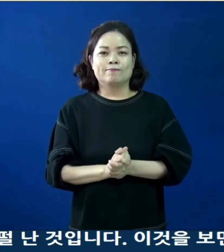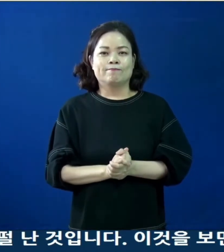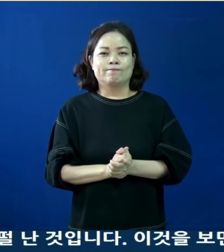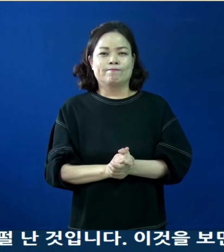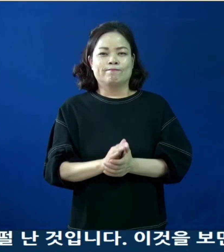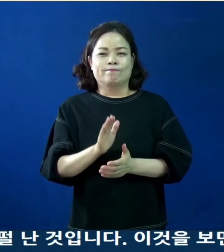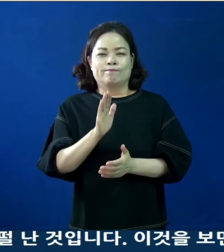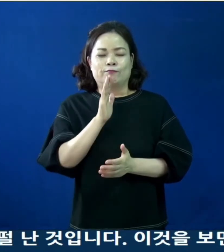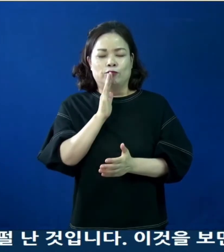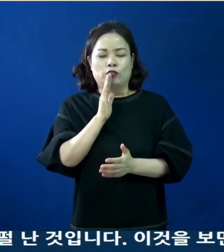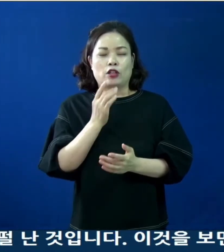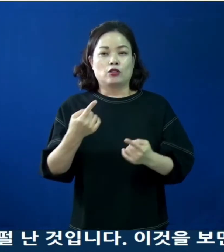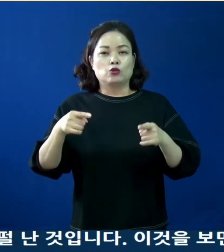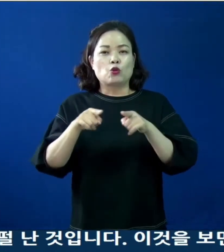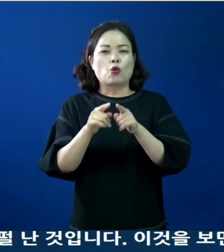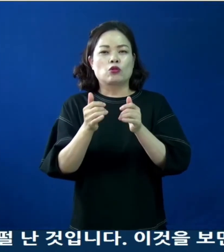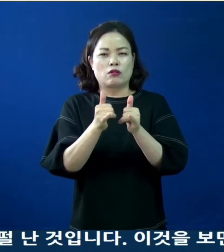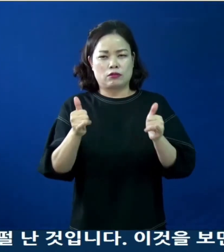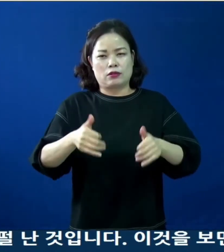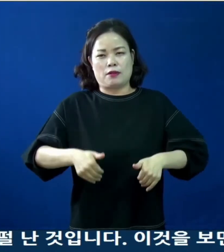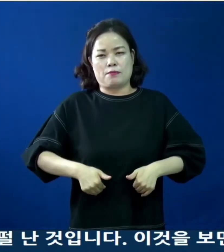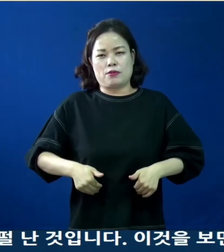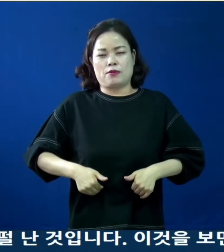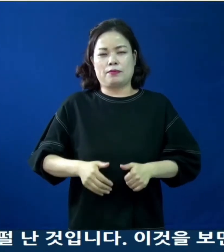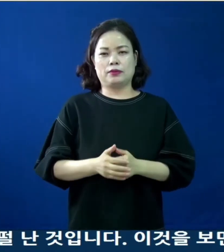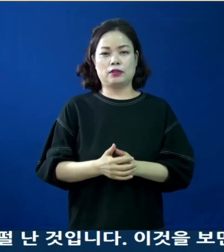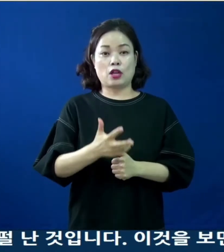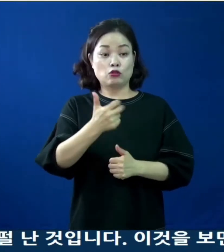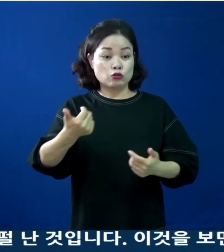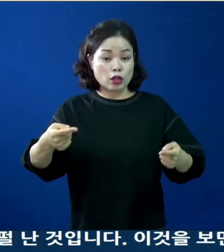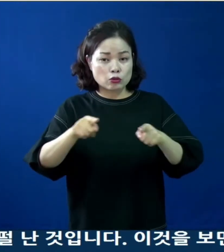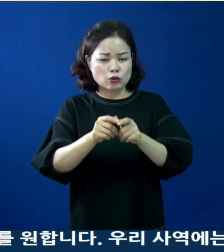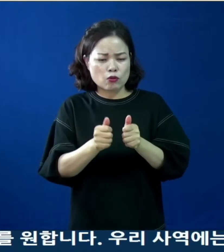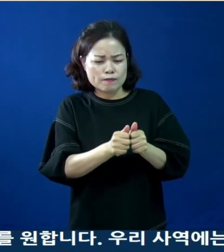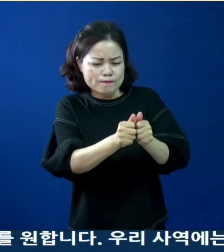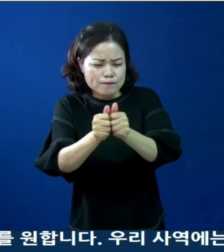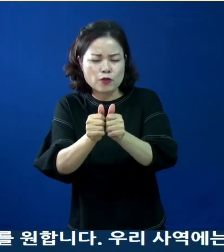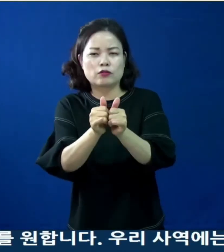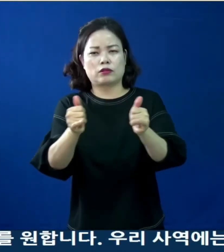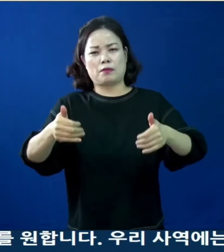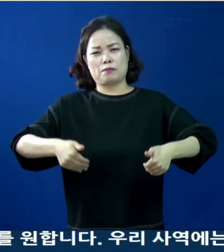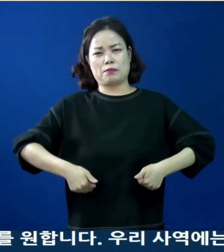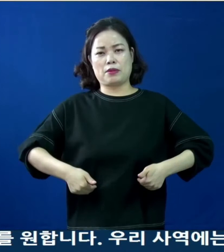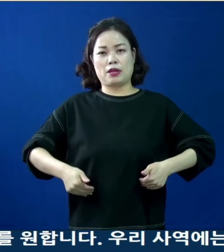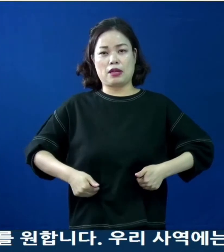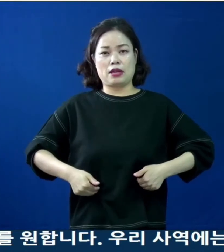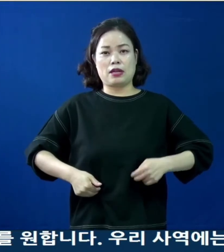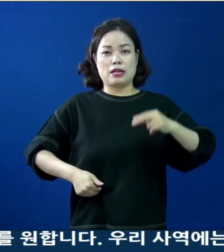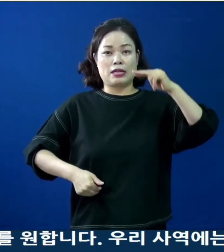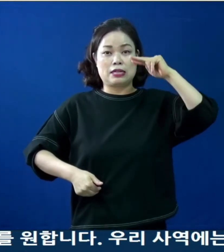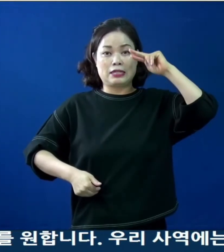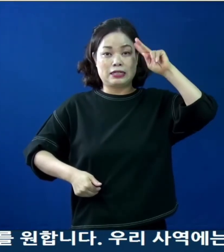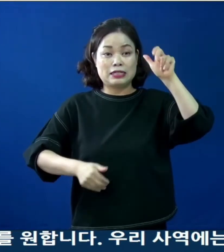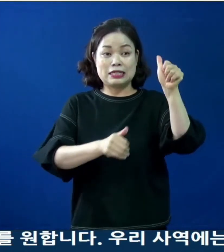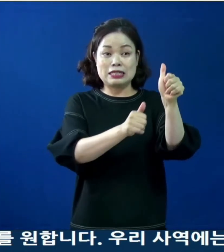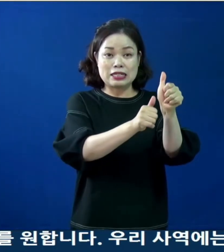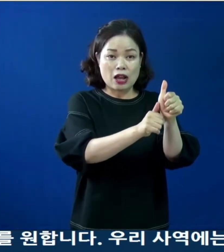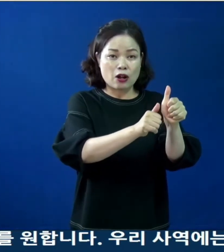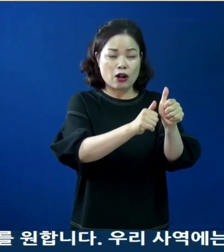정말 주의 동역자가 필요합니다. 주의 동역자가 꼭 필요합니다. 실라와